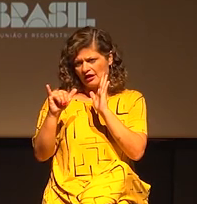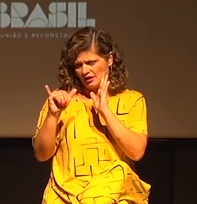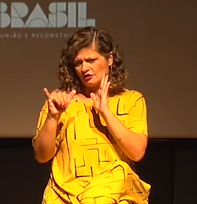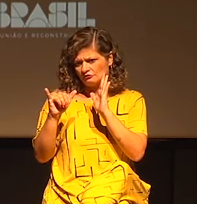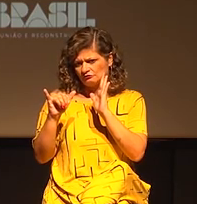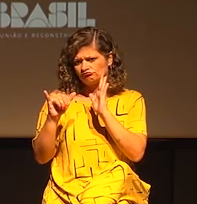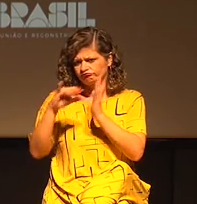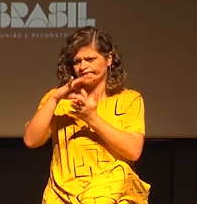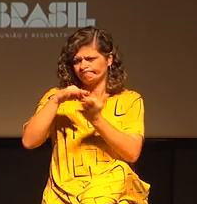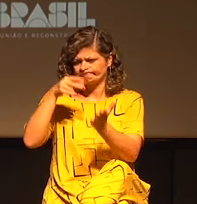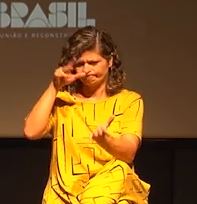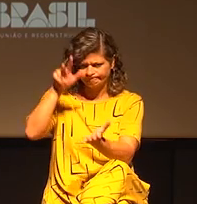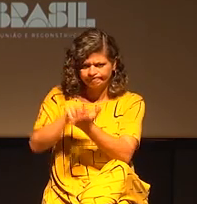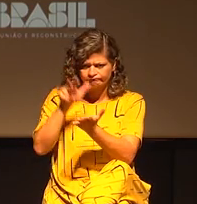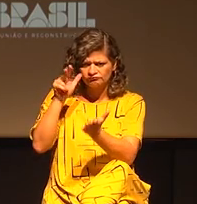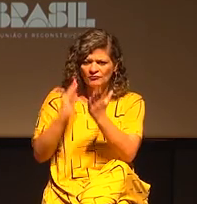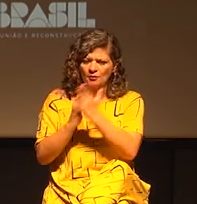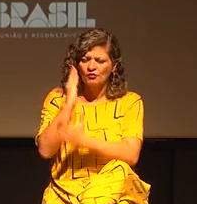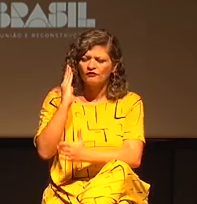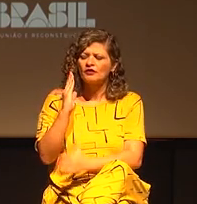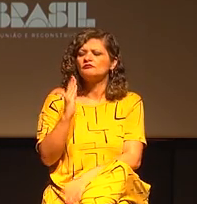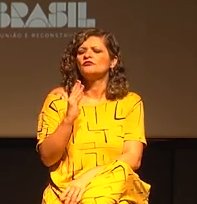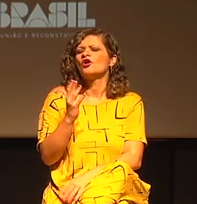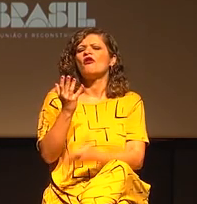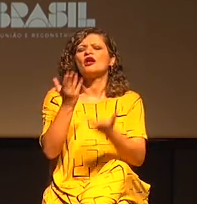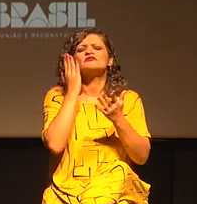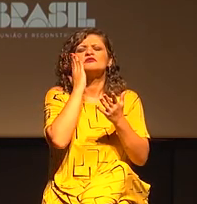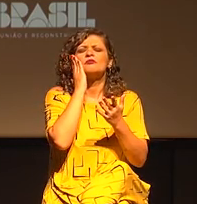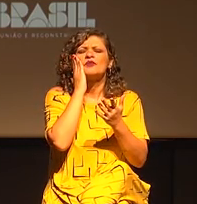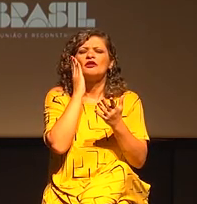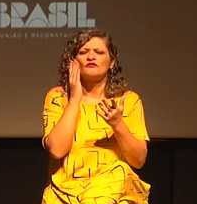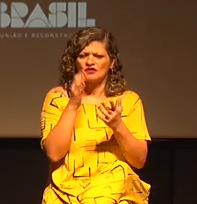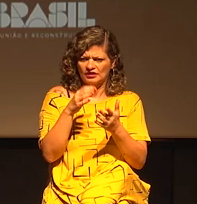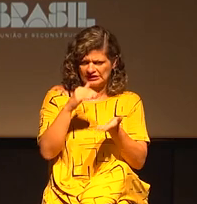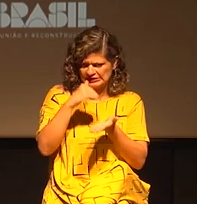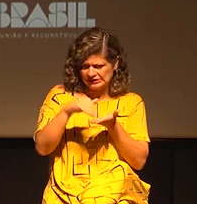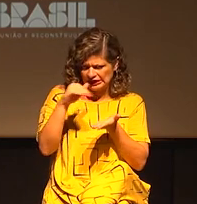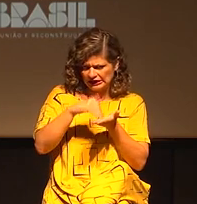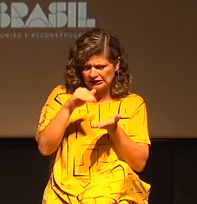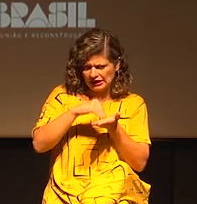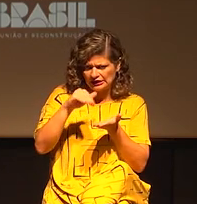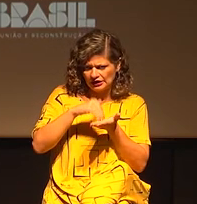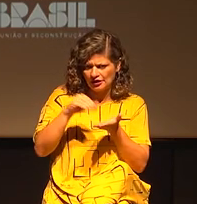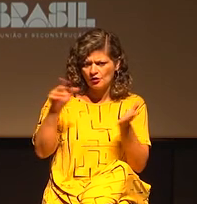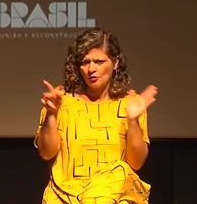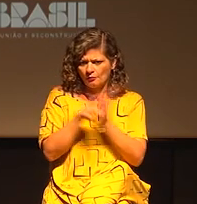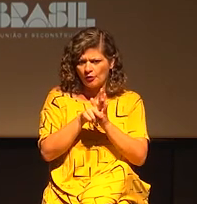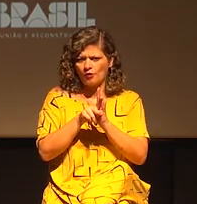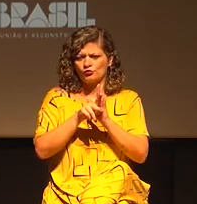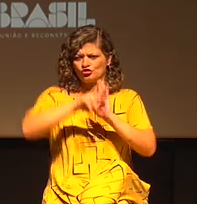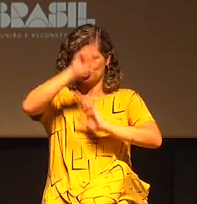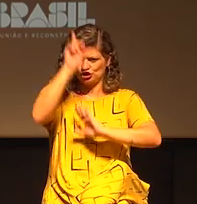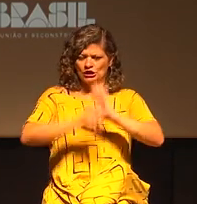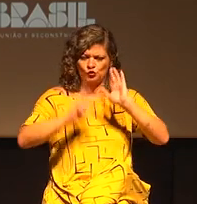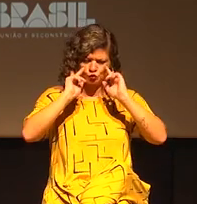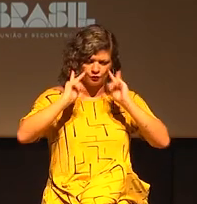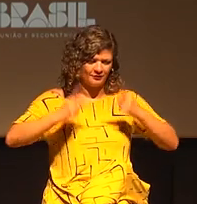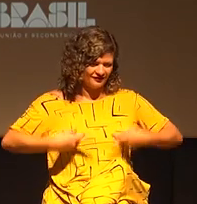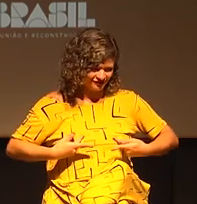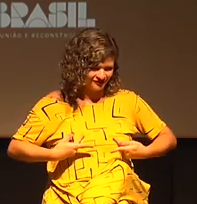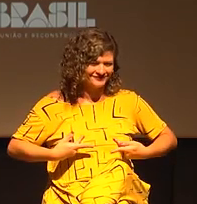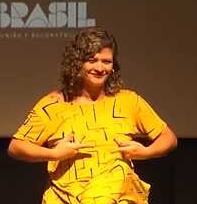foi sancionada como o que você vê hoje e foi a Secretaria de Recursos Humano humanos de direitos